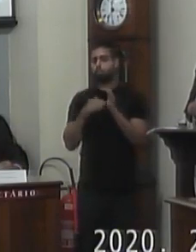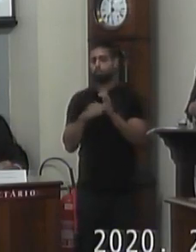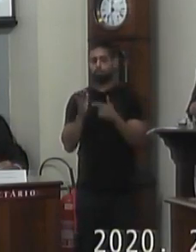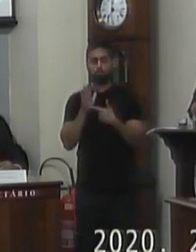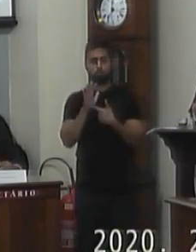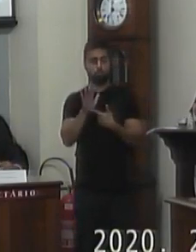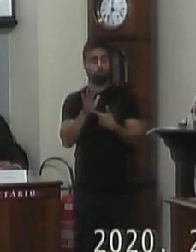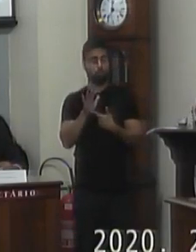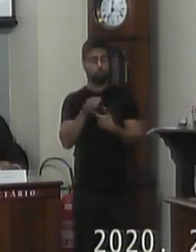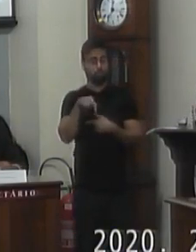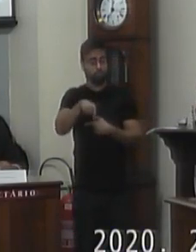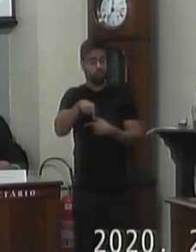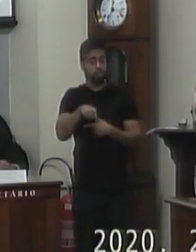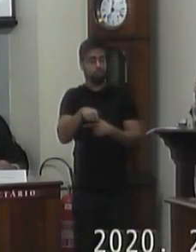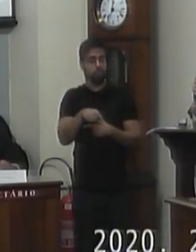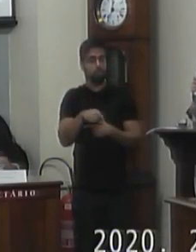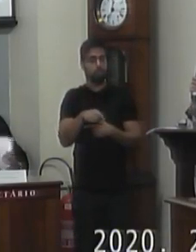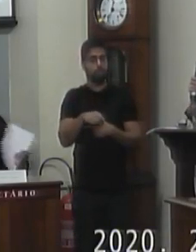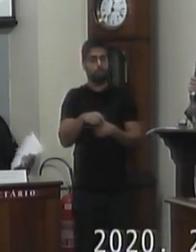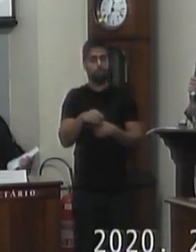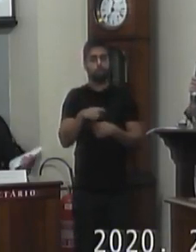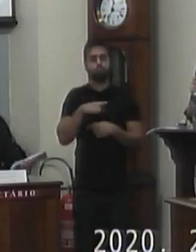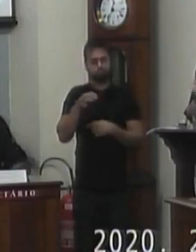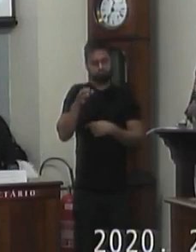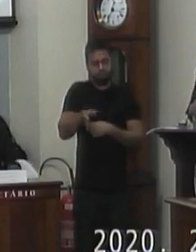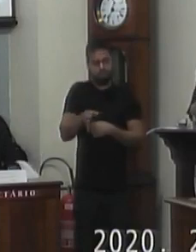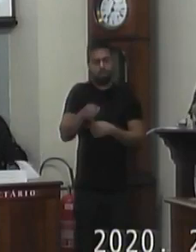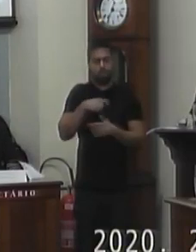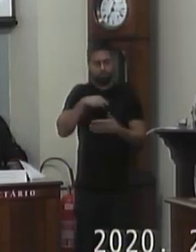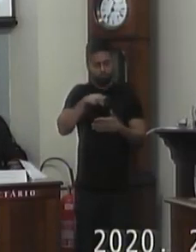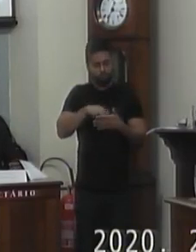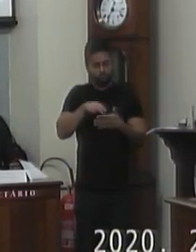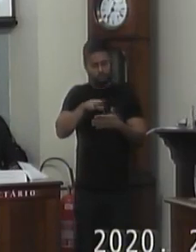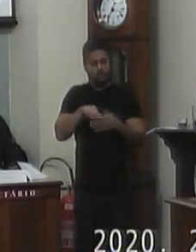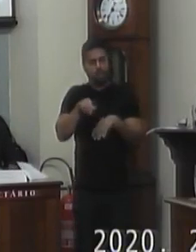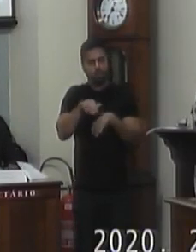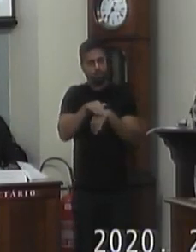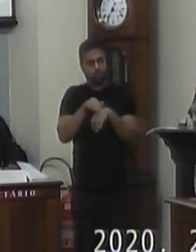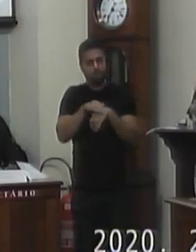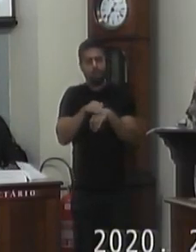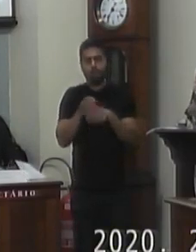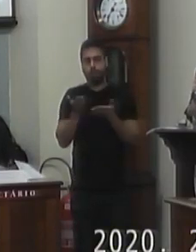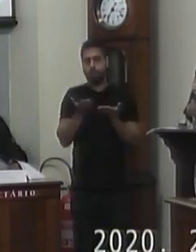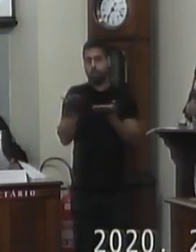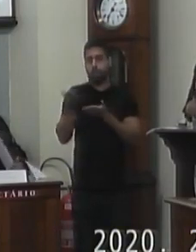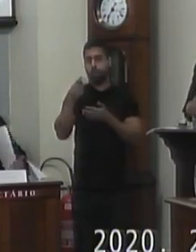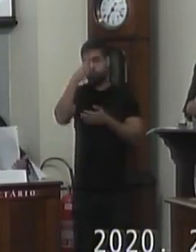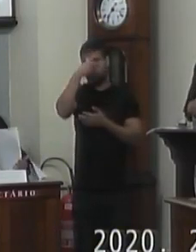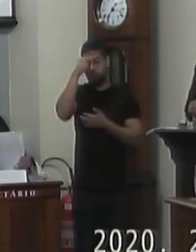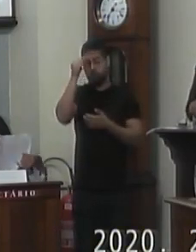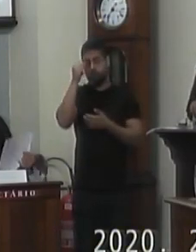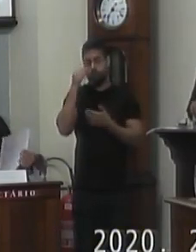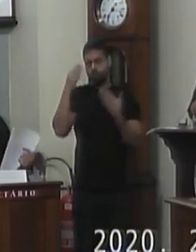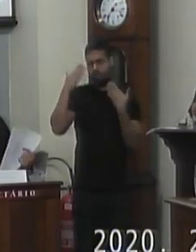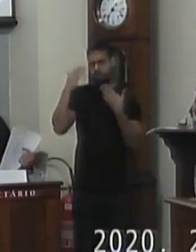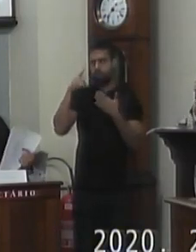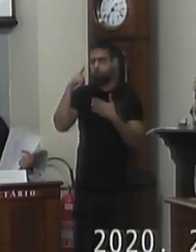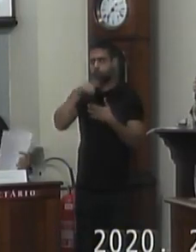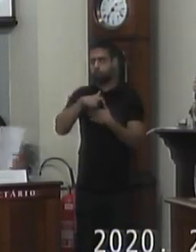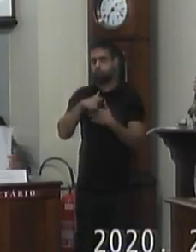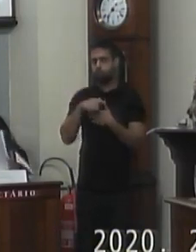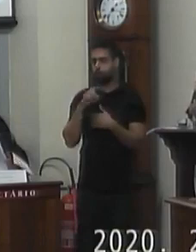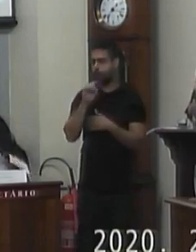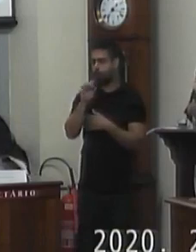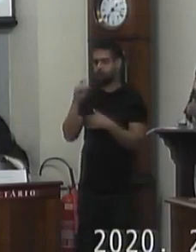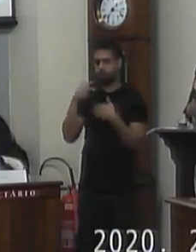aqui, a gente vai com certeza olhar com carinho, passar tudo para o prefeito. Eu agradeço mais uma vez